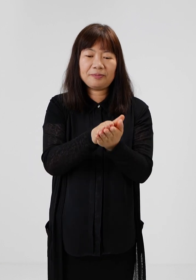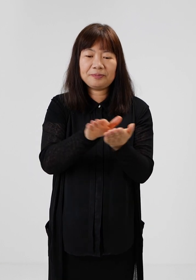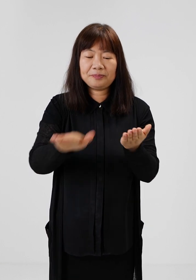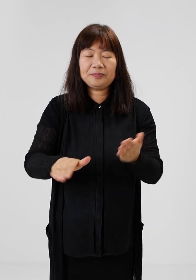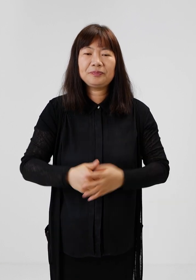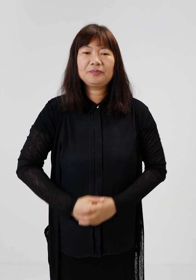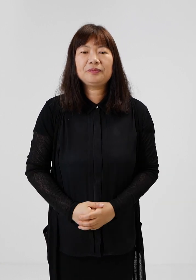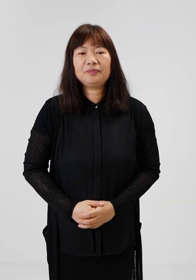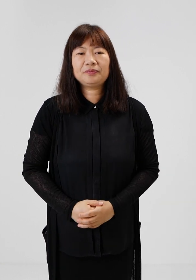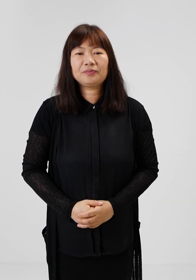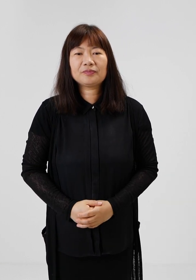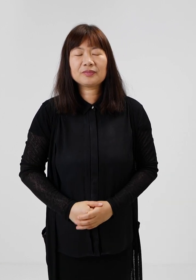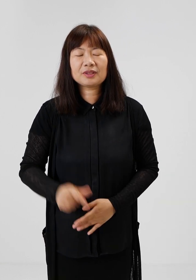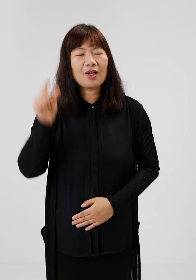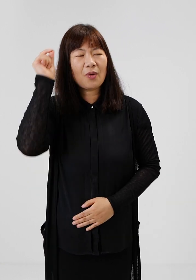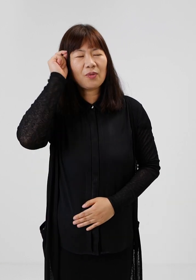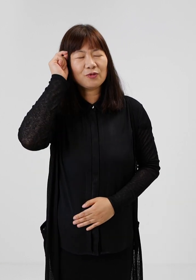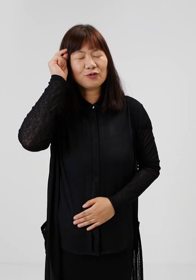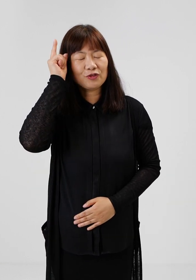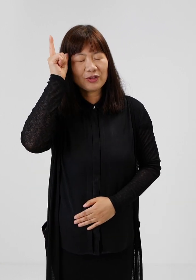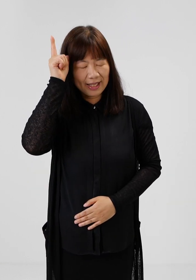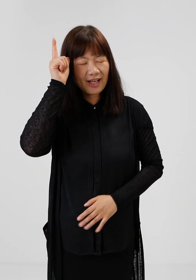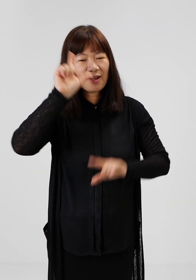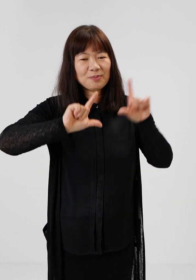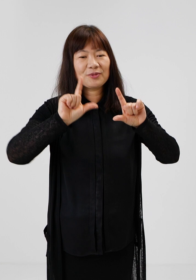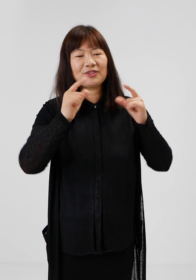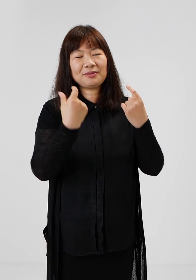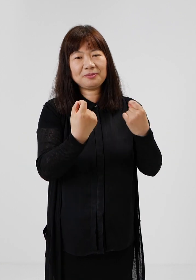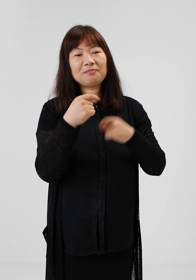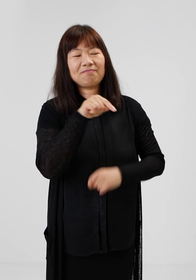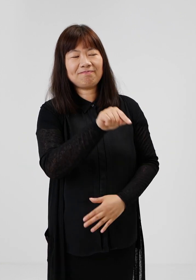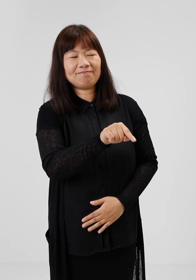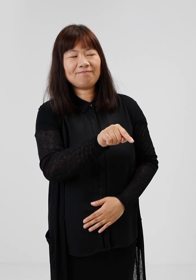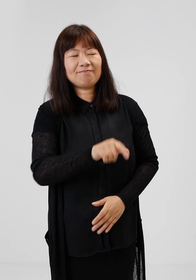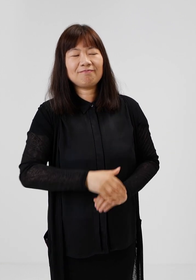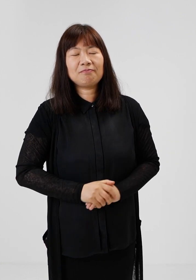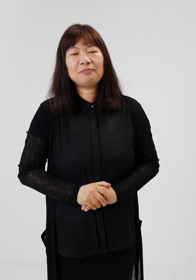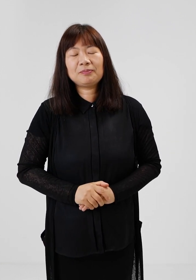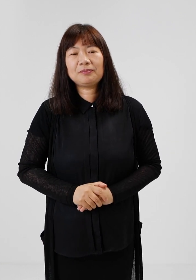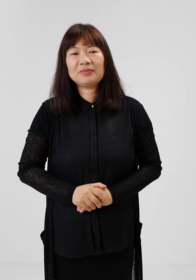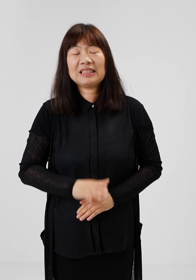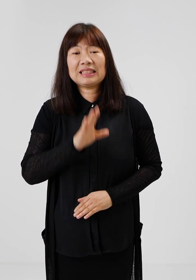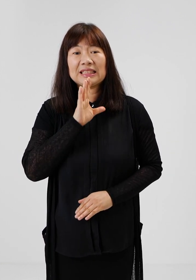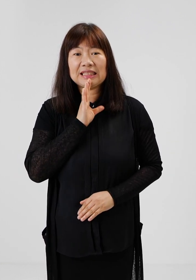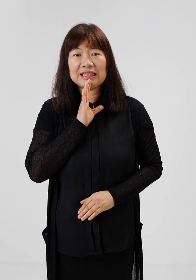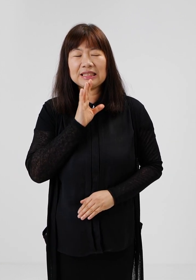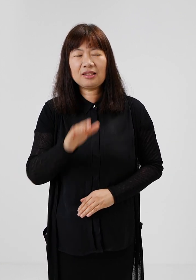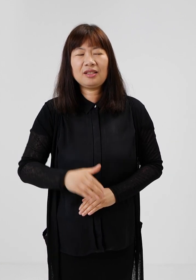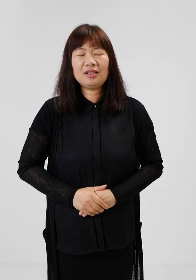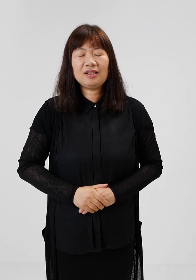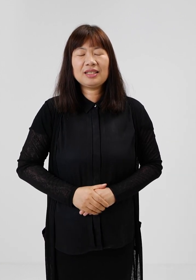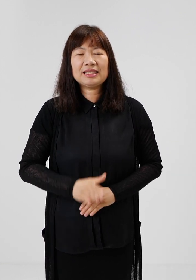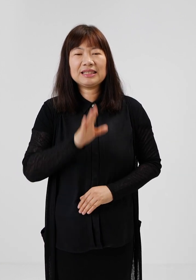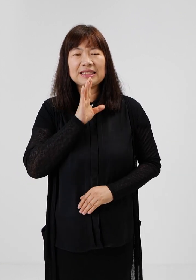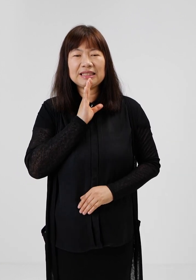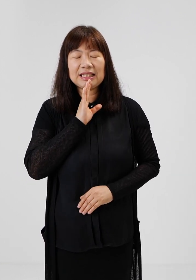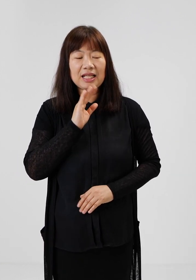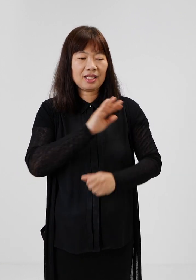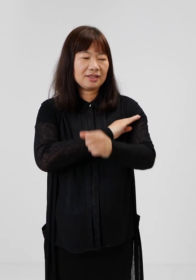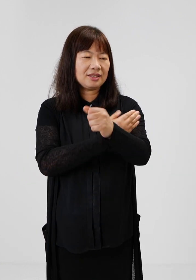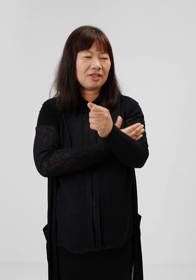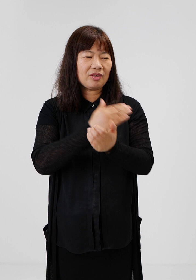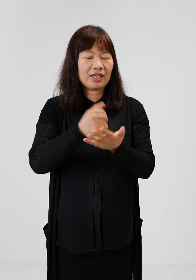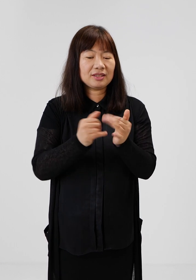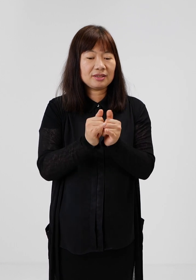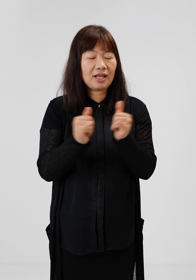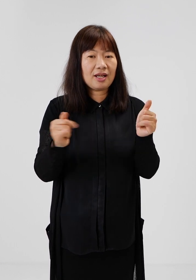걷겠습니다. 위대한 거예요. 그게 위대한 거예요. 진짜 실력 있는